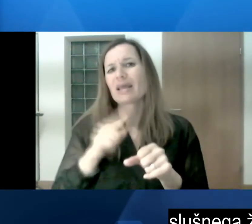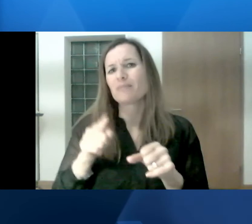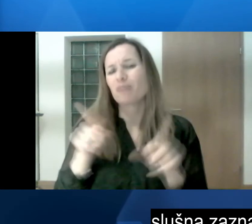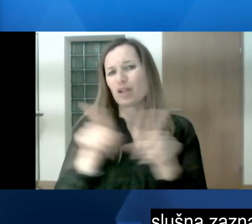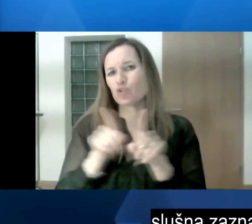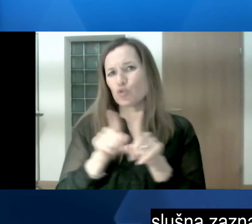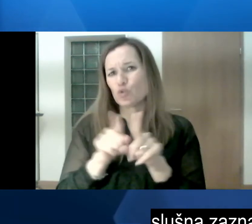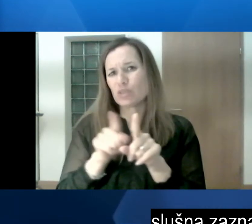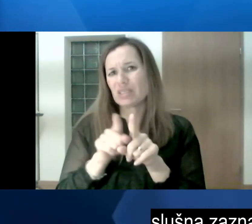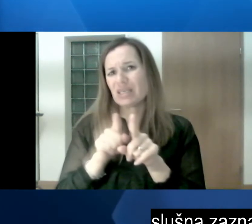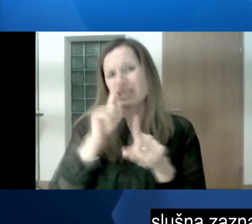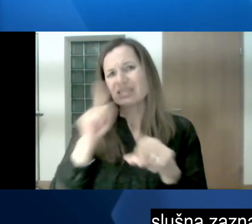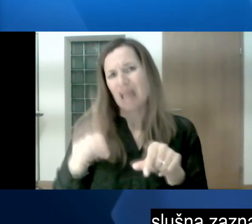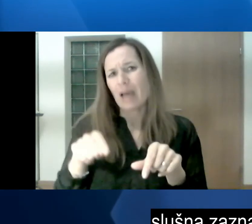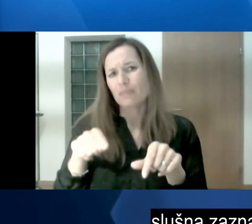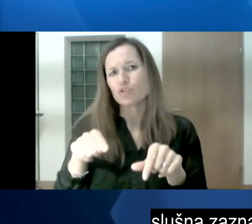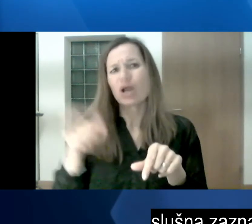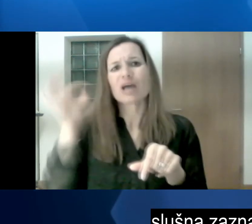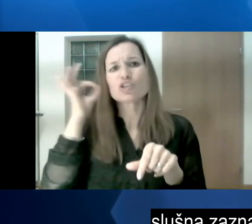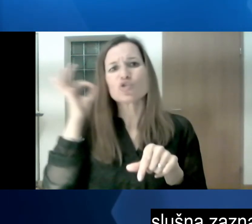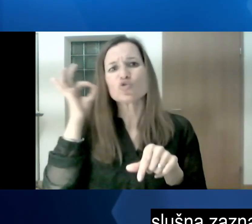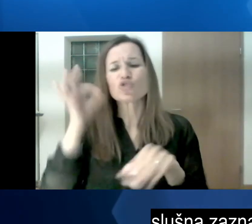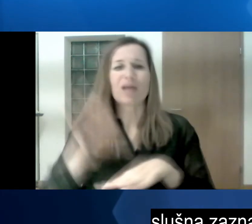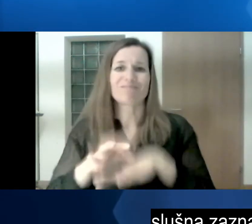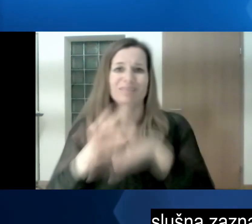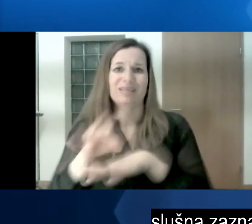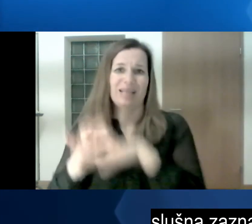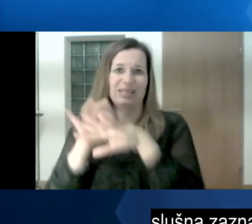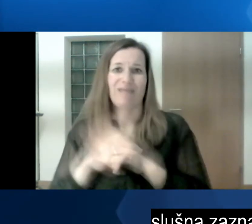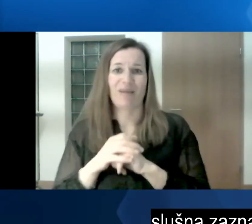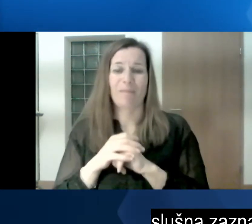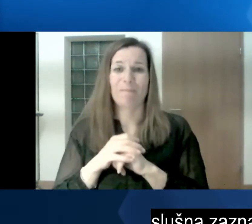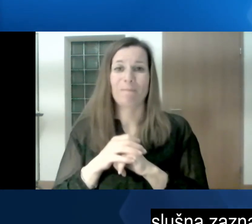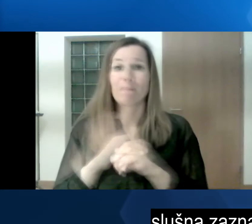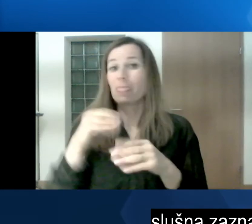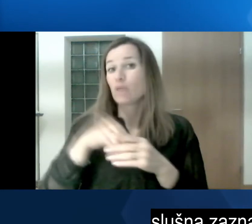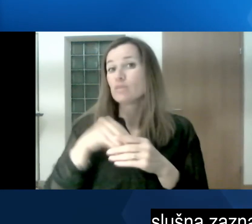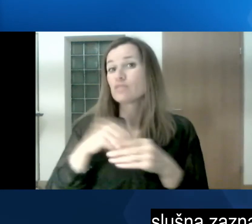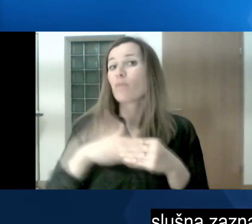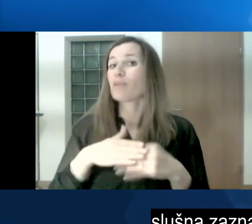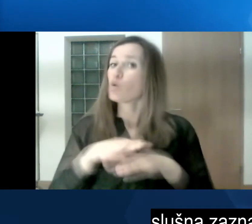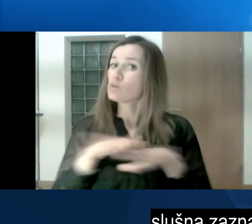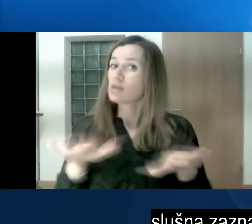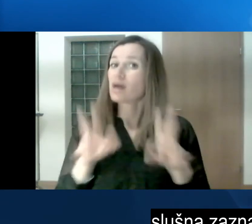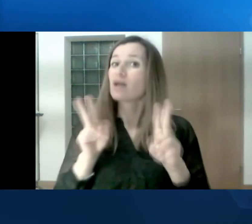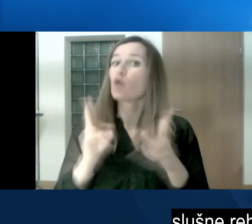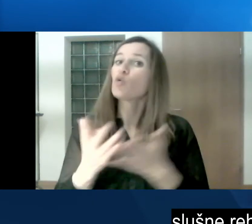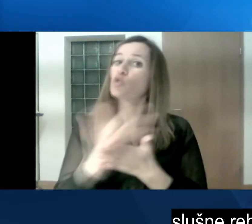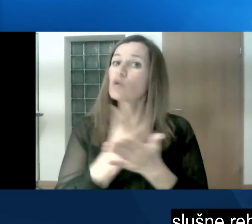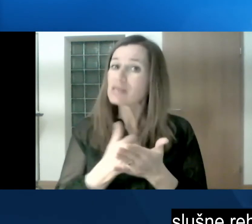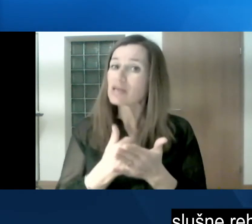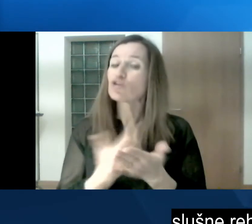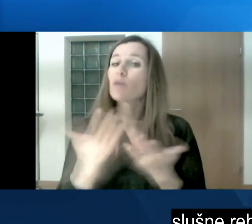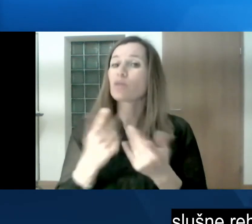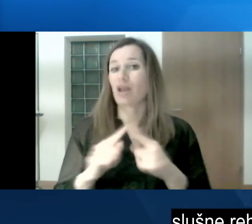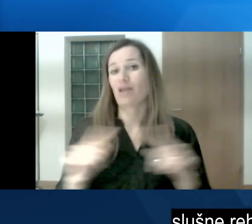slabša slušna zaznava. Skratka, praktično pri vseh lahko dosežemo neke vrste